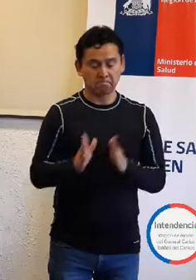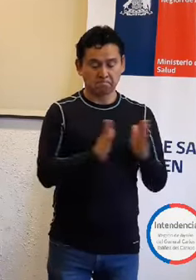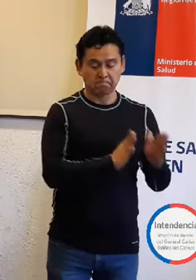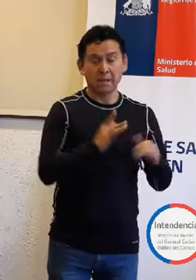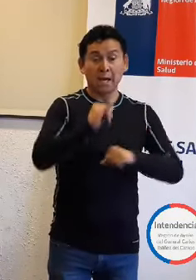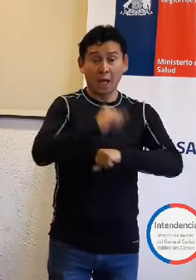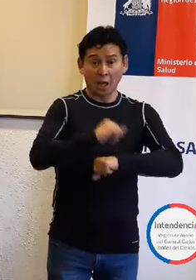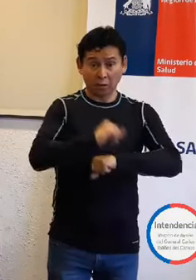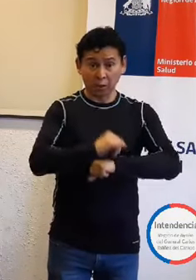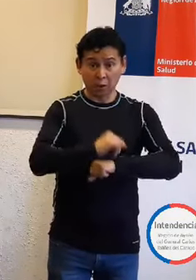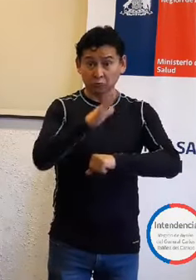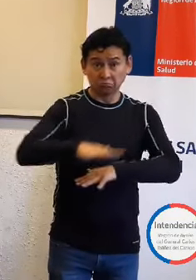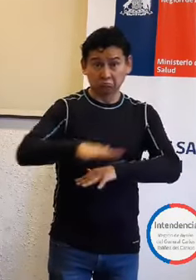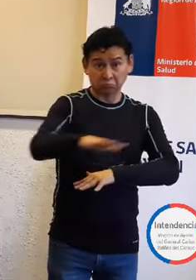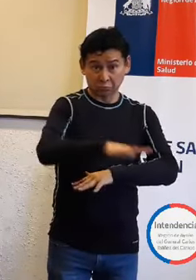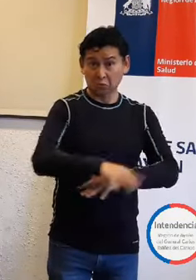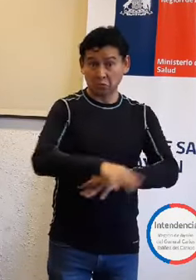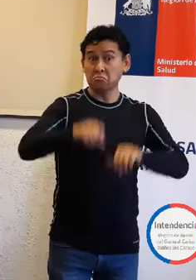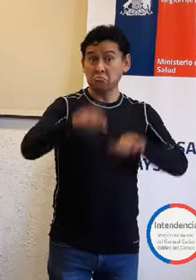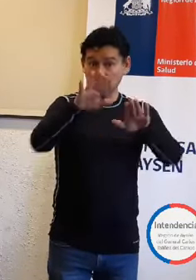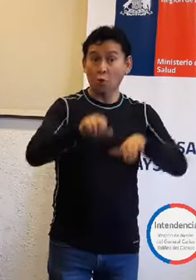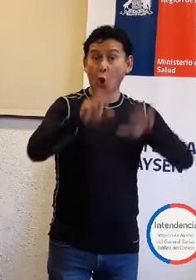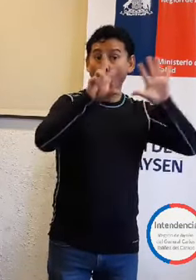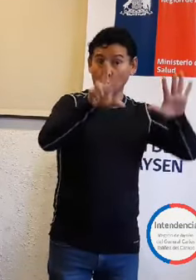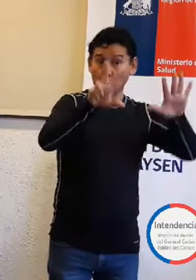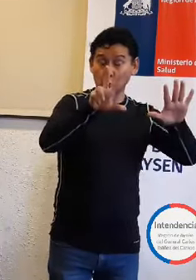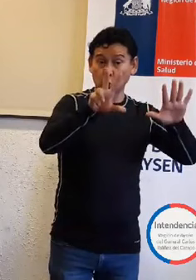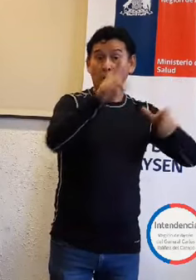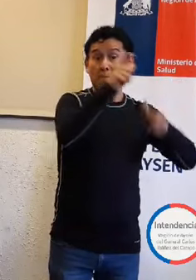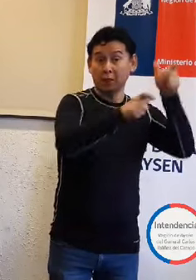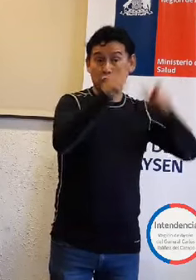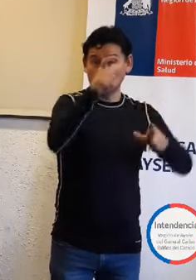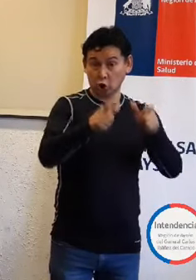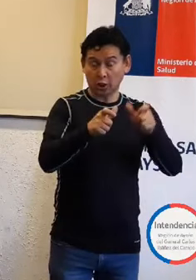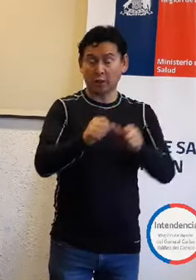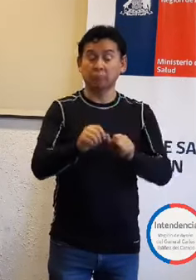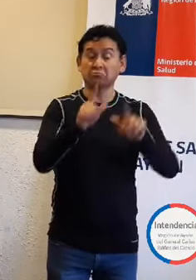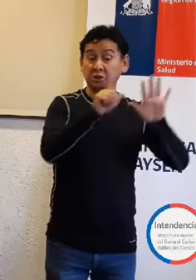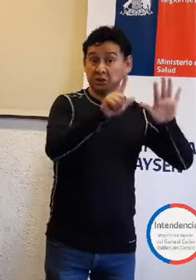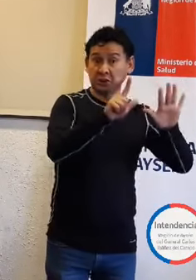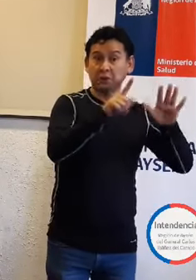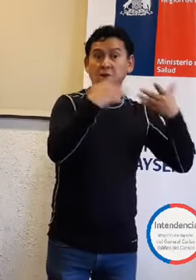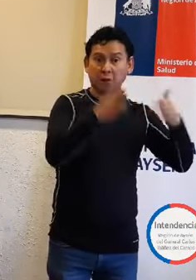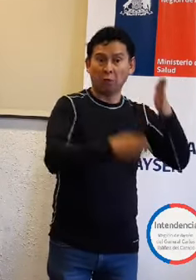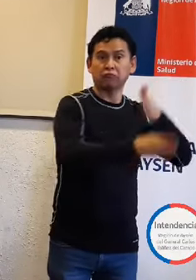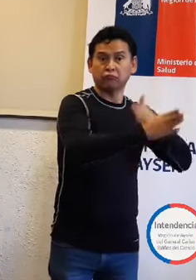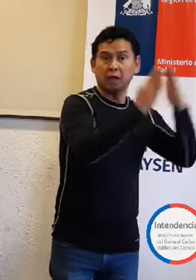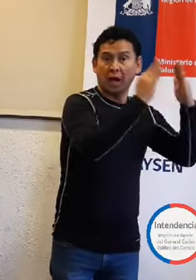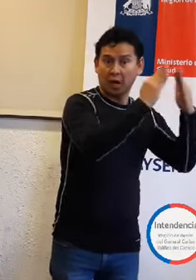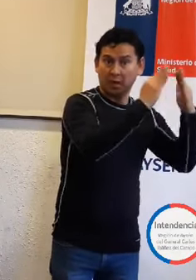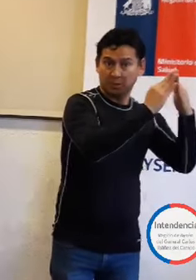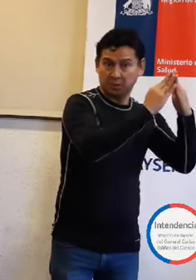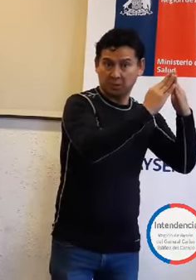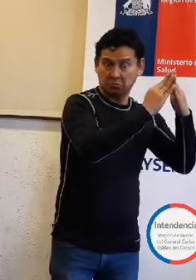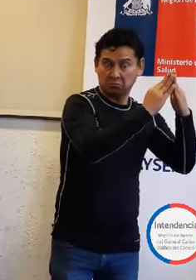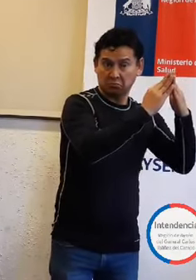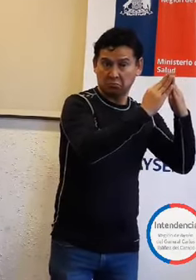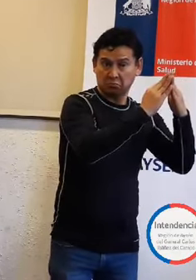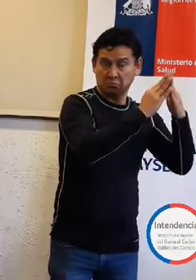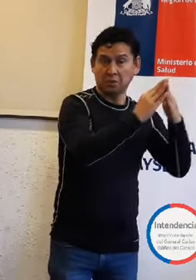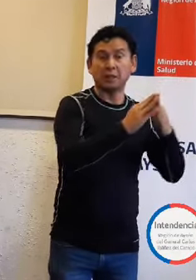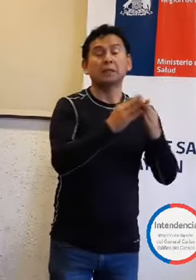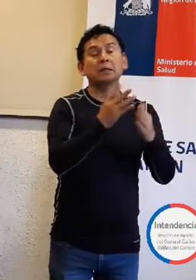Aysén continuamos registrando los ocho casos confirmados siete de los cuales se encuentran de alta en sus hogares